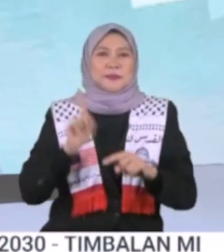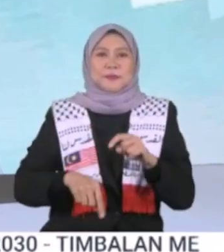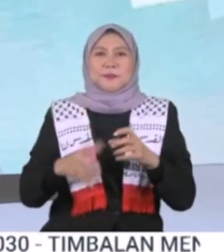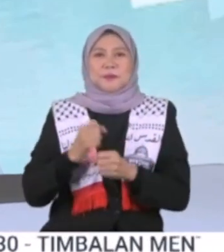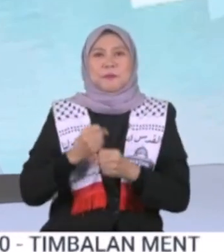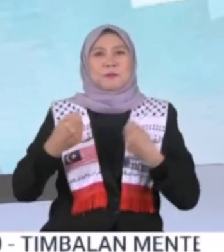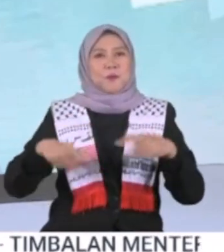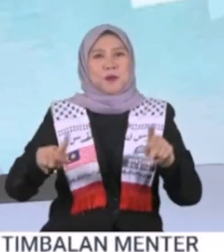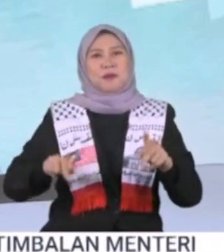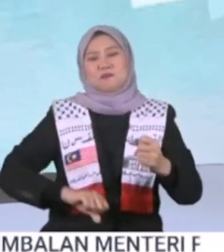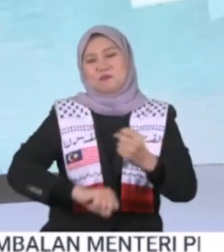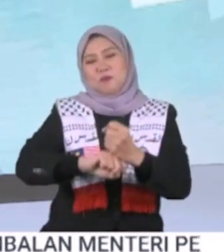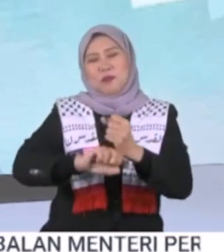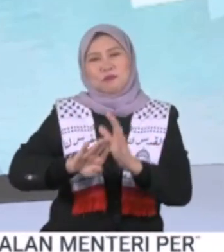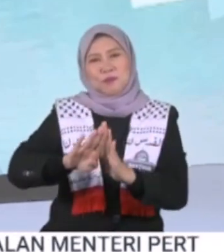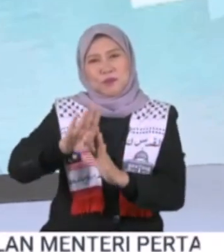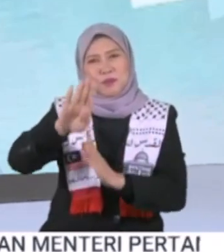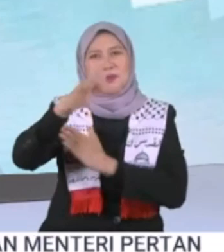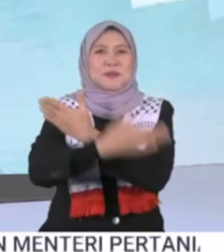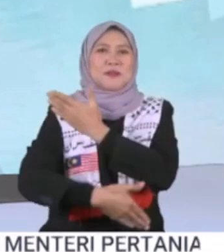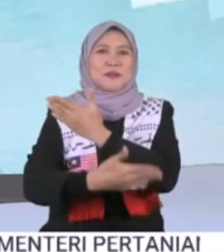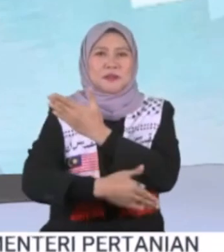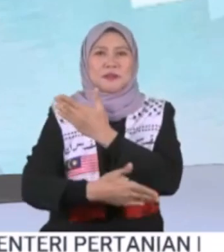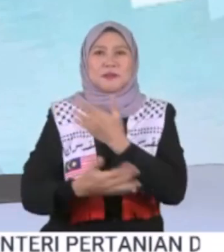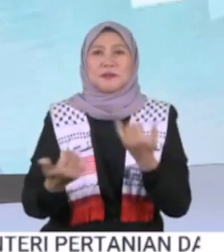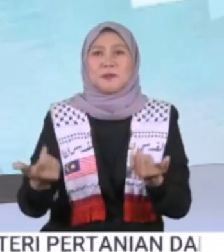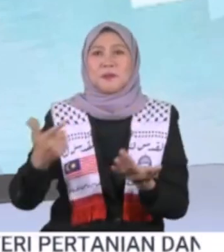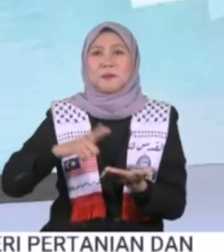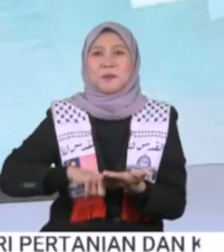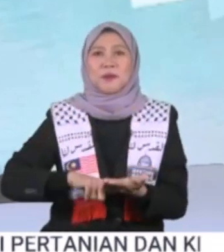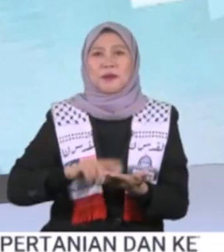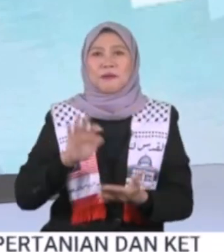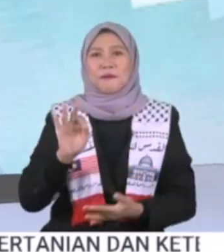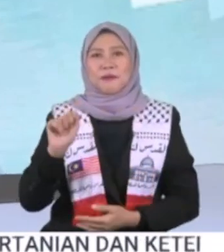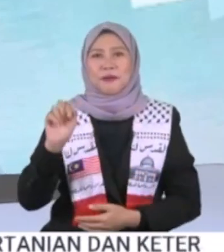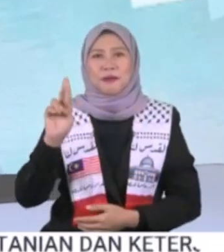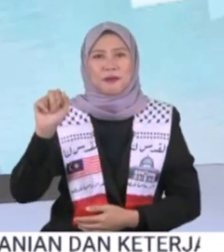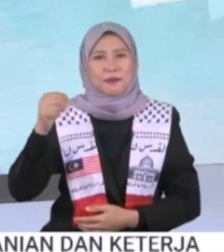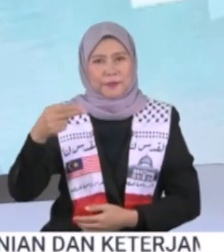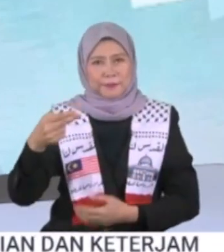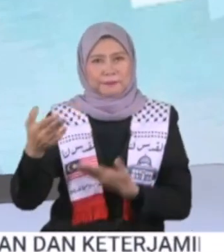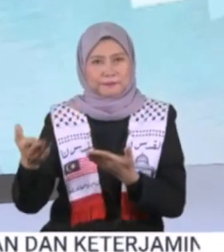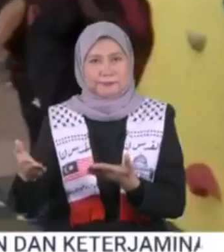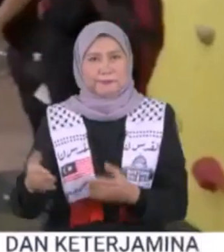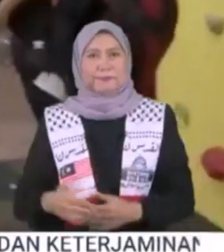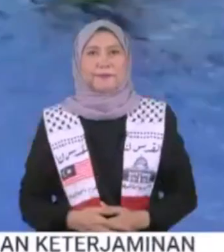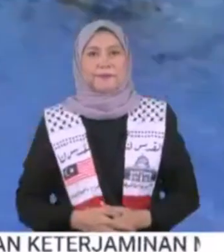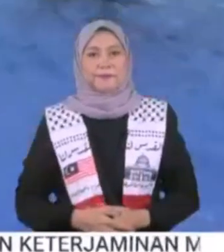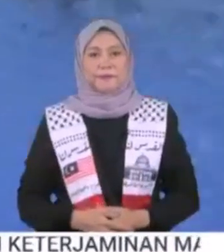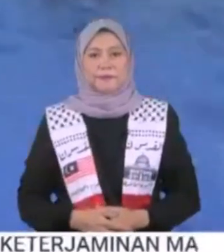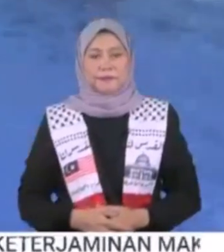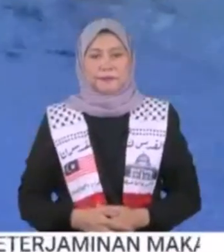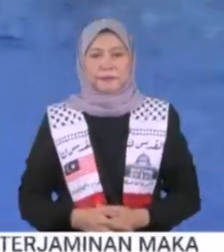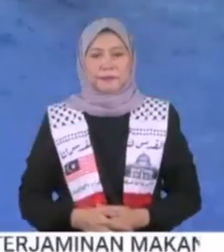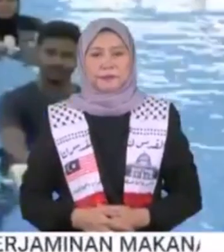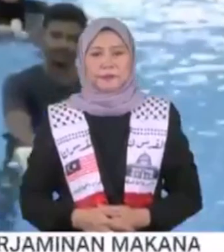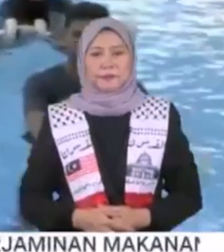mendapat peluang untuk menyumbang pada pembangunan negara. Ikuti laporan Farah Huda Sahiran.